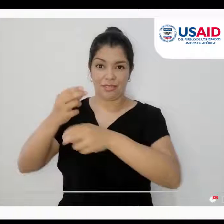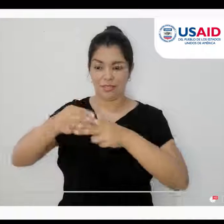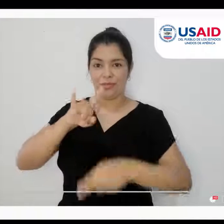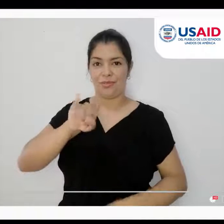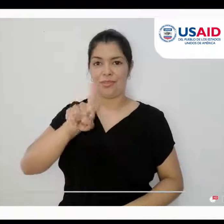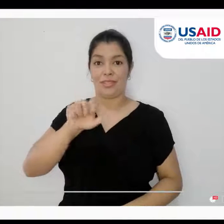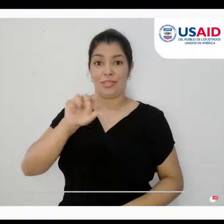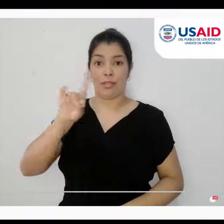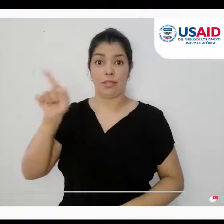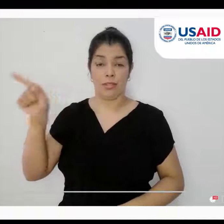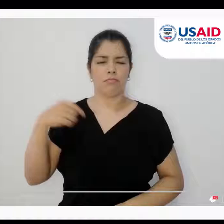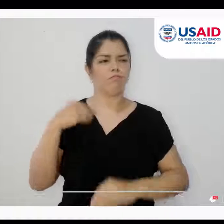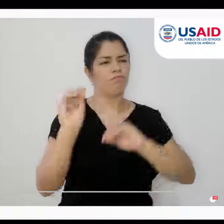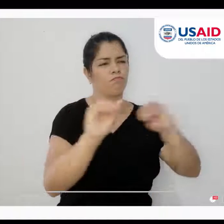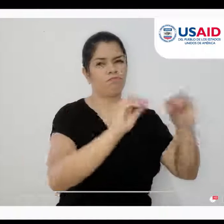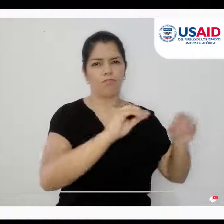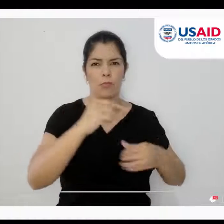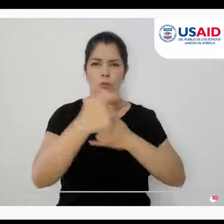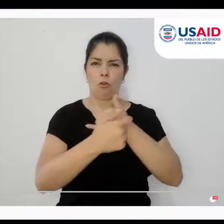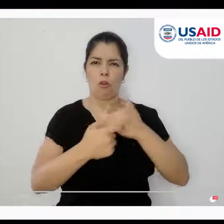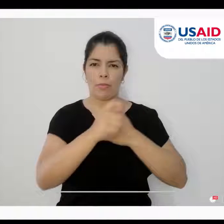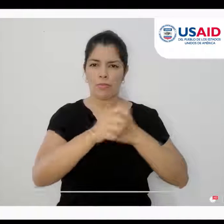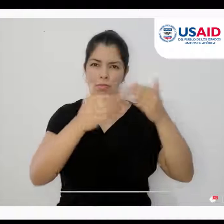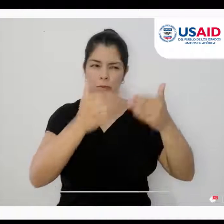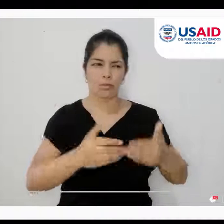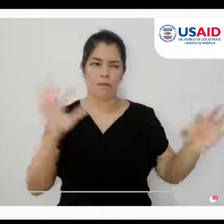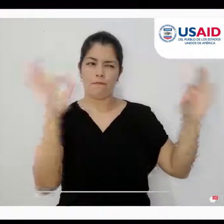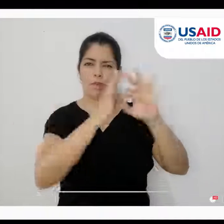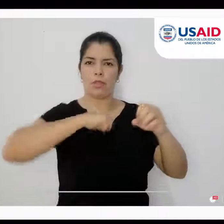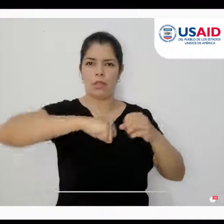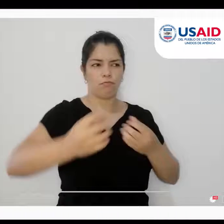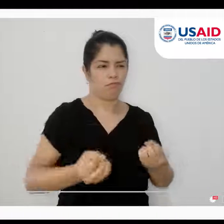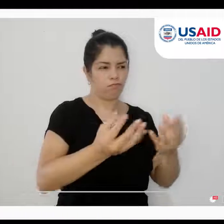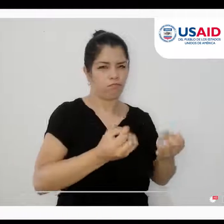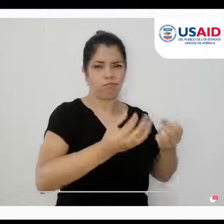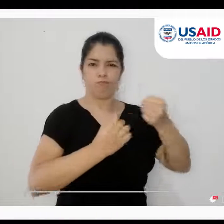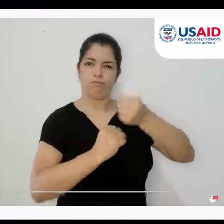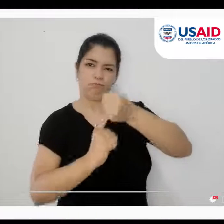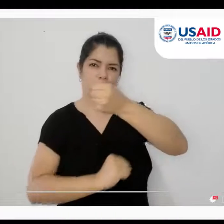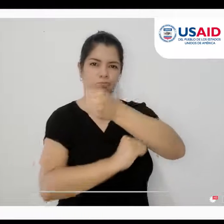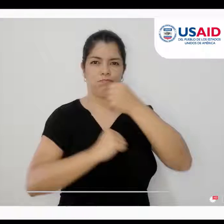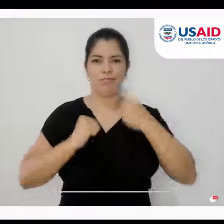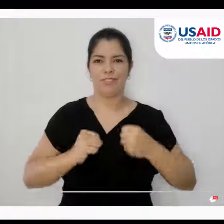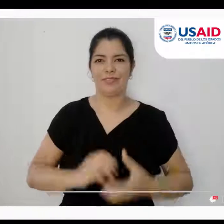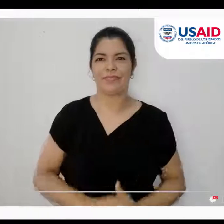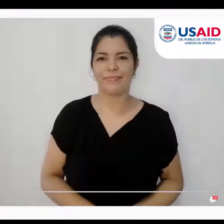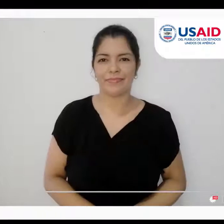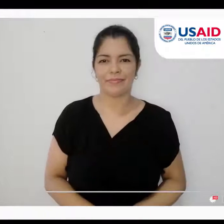USAID, está empoderando mediante un enfoque de derechos a las personas con discapacidad en diferentes territorios de Colombia.